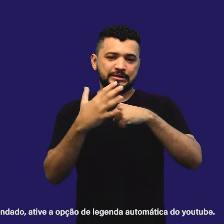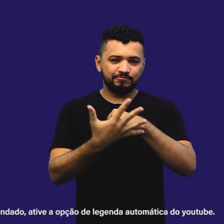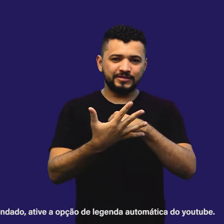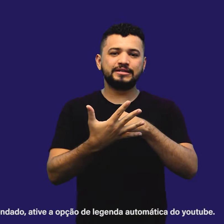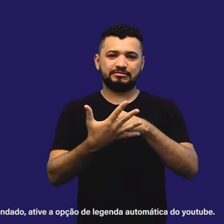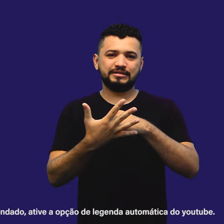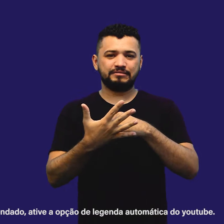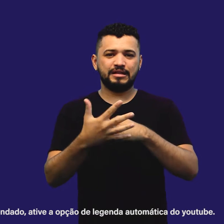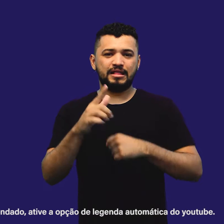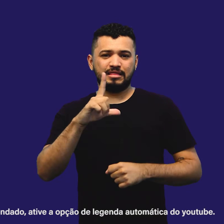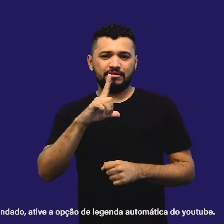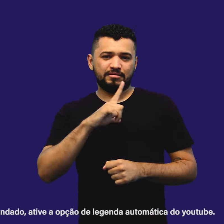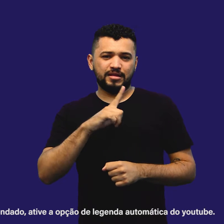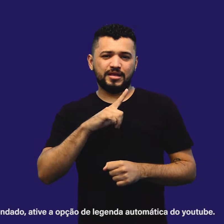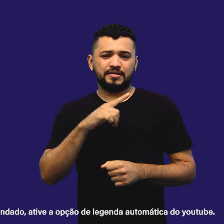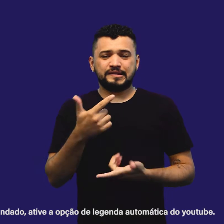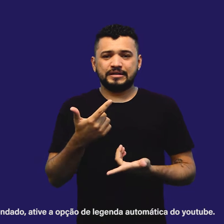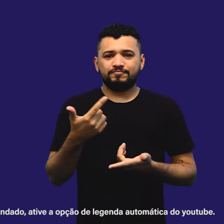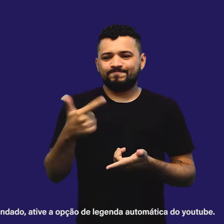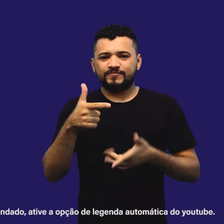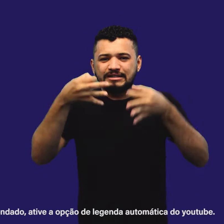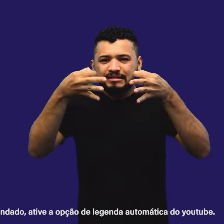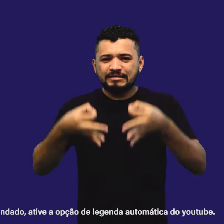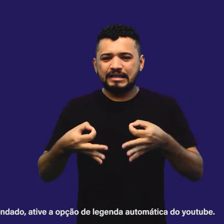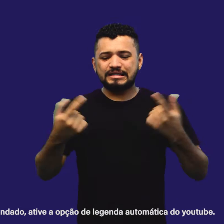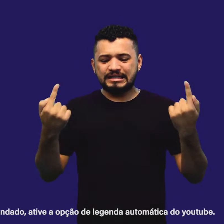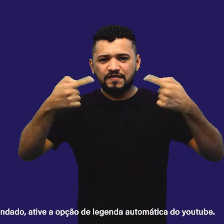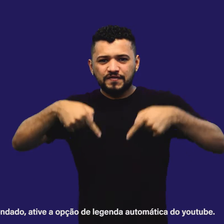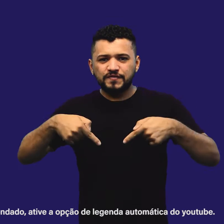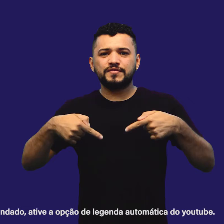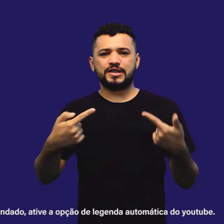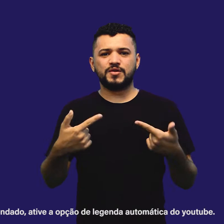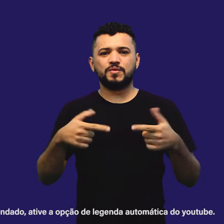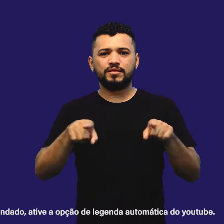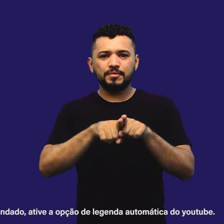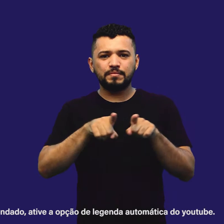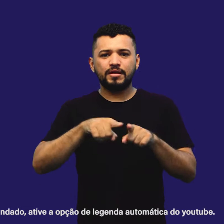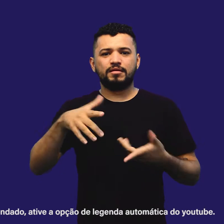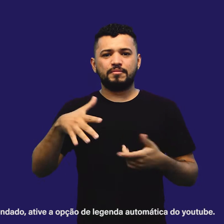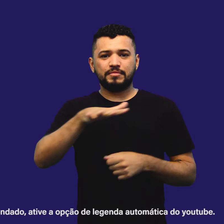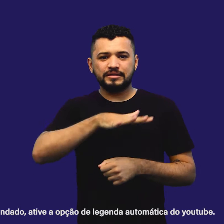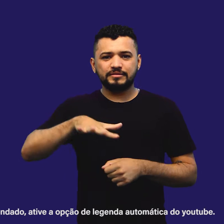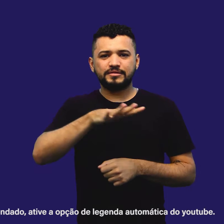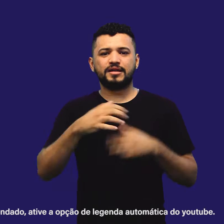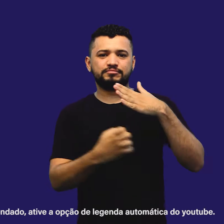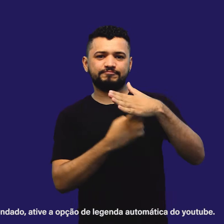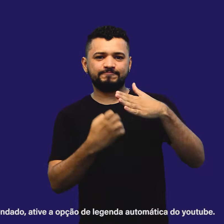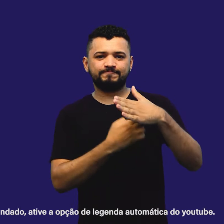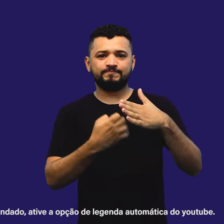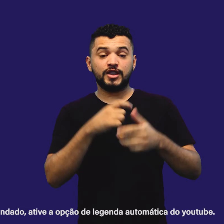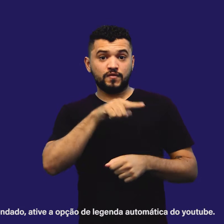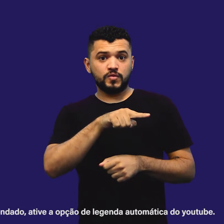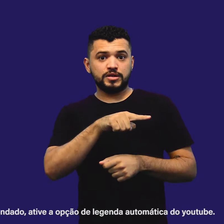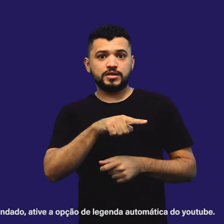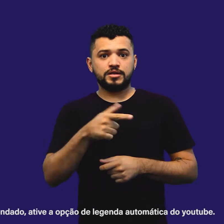pandemia, de algo sem precedente, realmente foi muito desafiador para o segmento, né? Só que você foi na contramão do processo. Enquanto